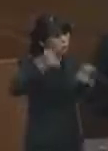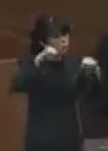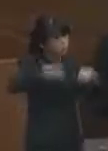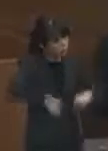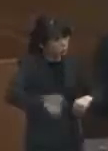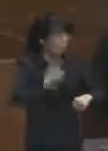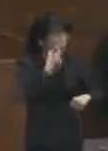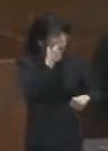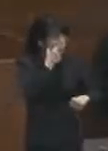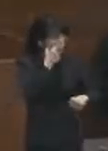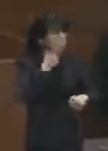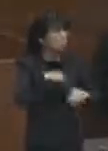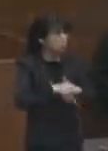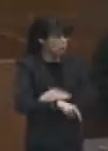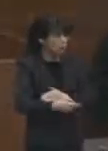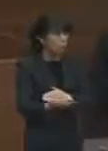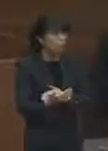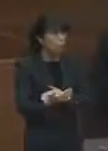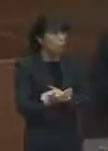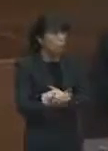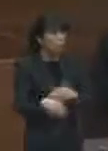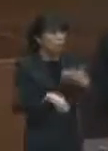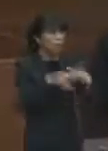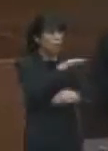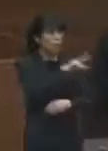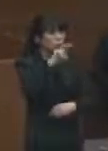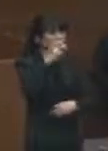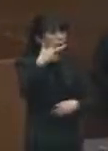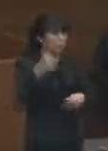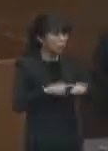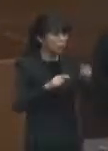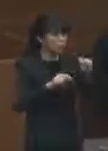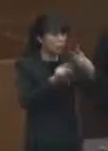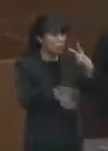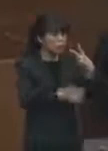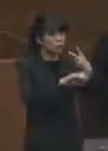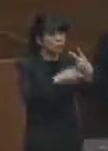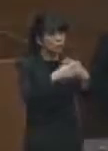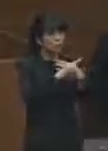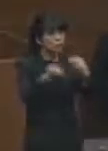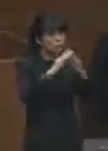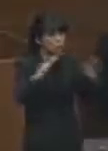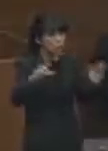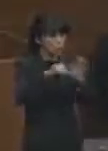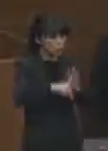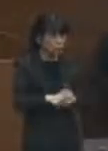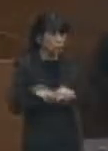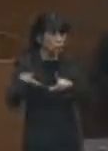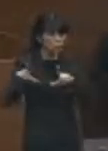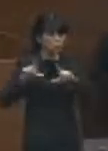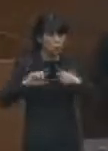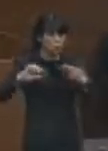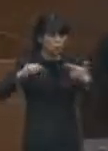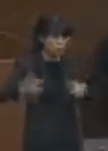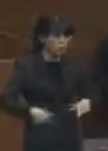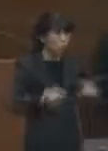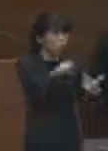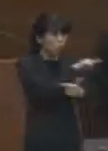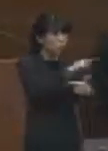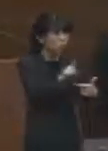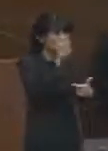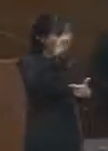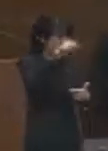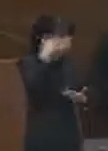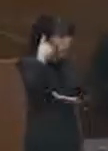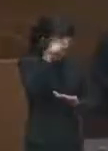という判断のもと、前回、平成27年12月市議会におきましては、答申と異なる6分の1以上